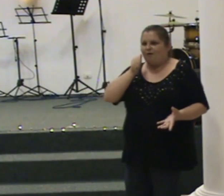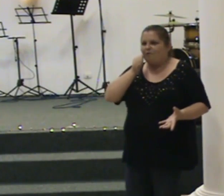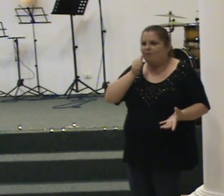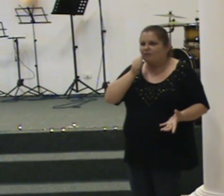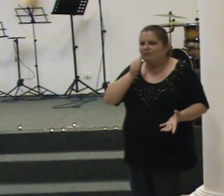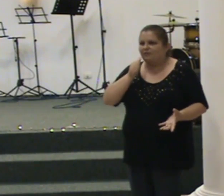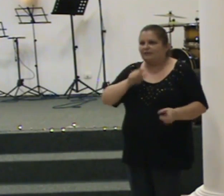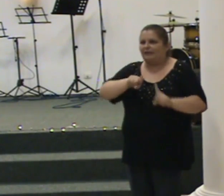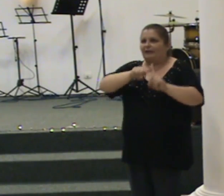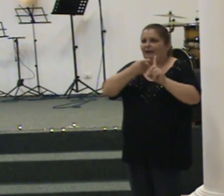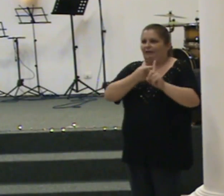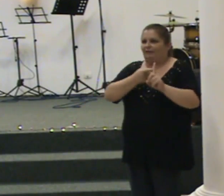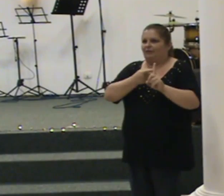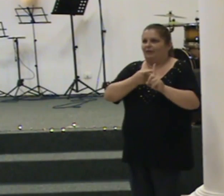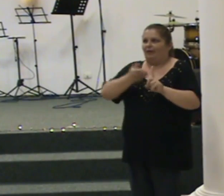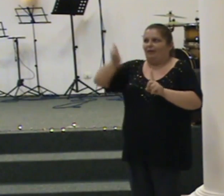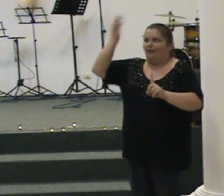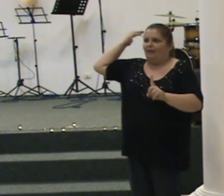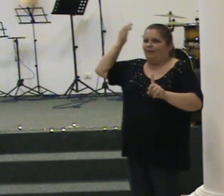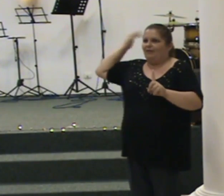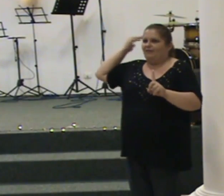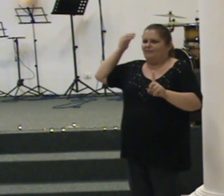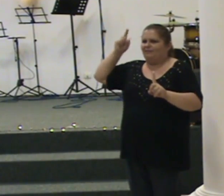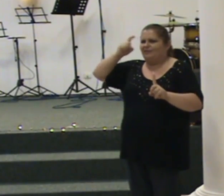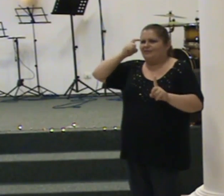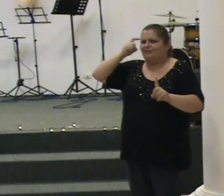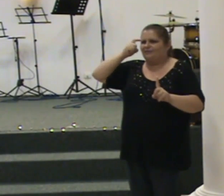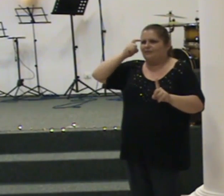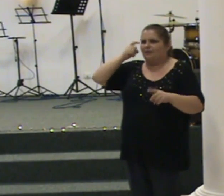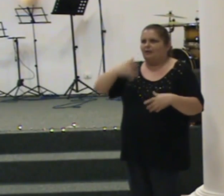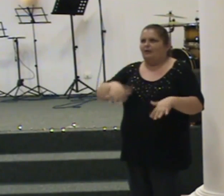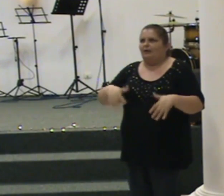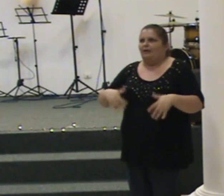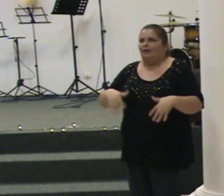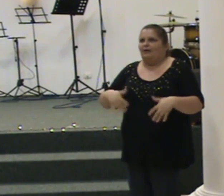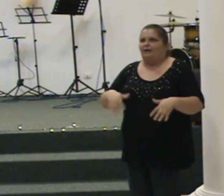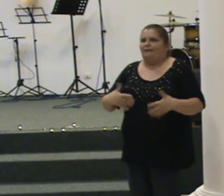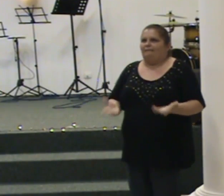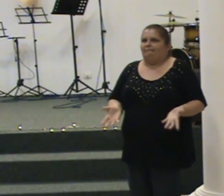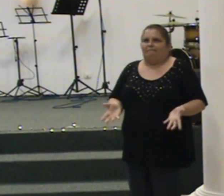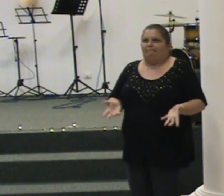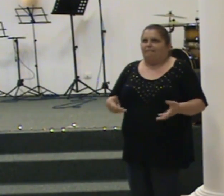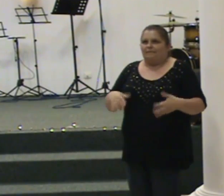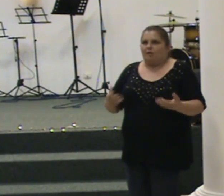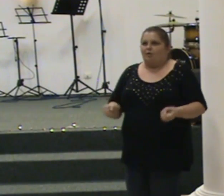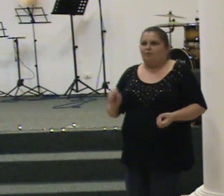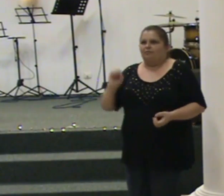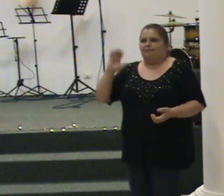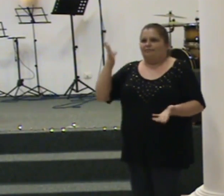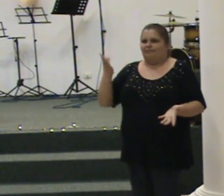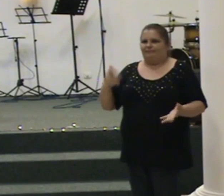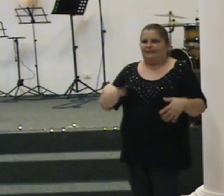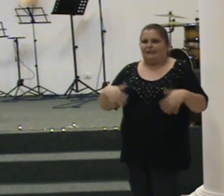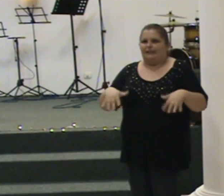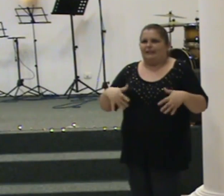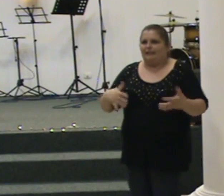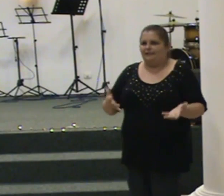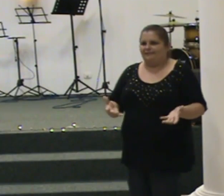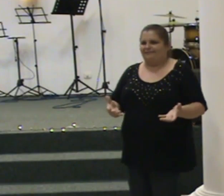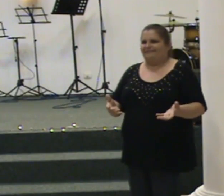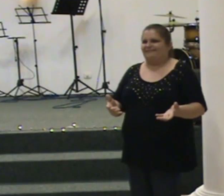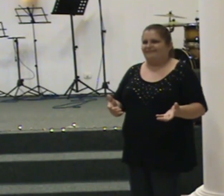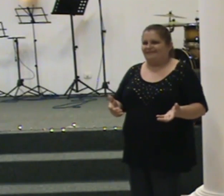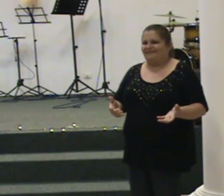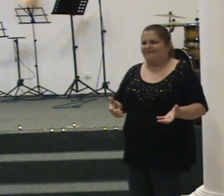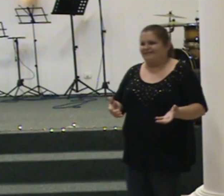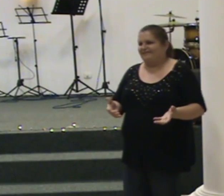não é do seu marido naquela época? Maria ficou tremenda, falou assim, mas como é que pode ser isso? E quando Deus